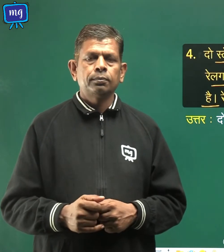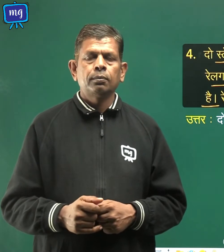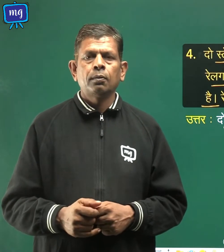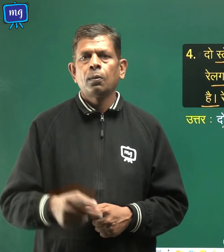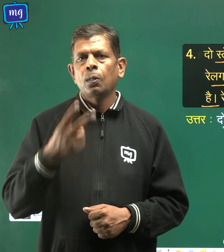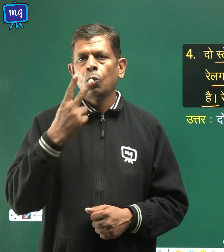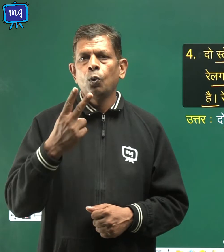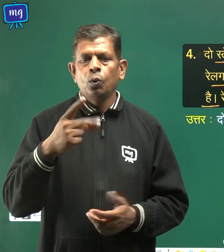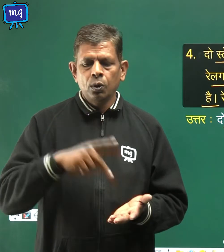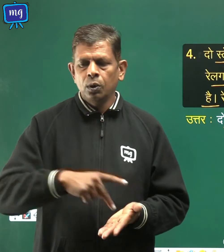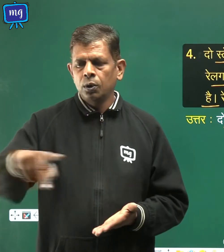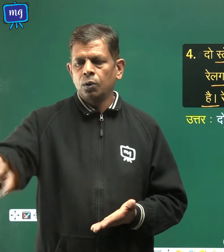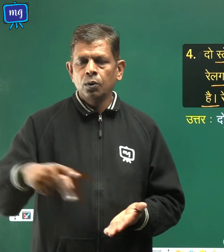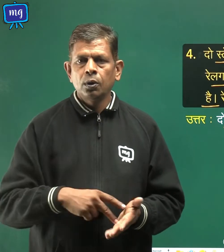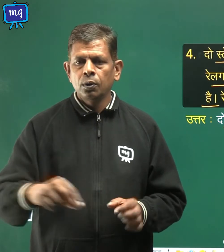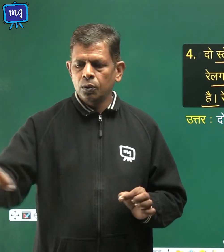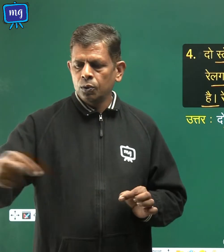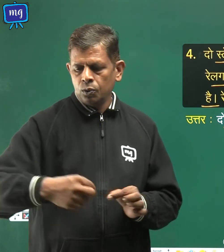दो स्टेशनों के बीच की दूरी